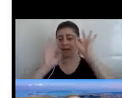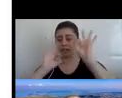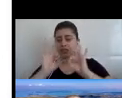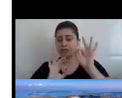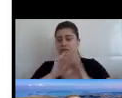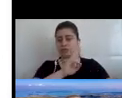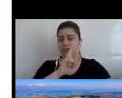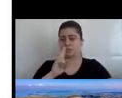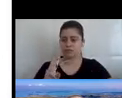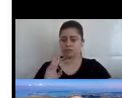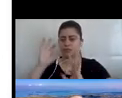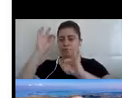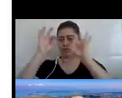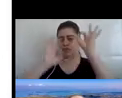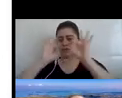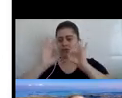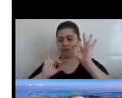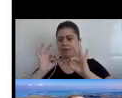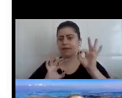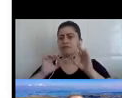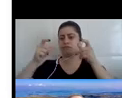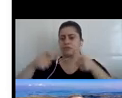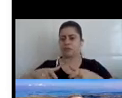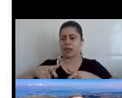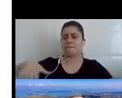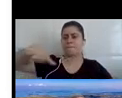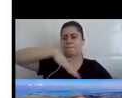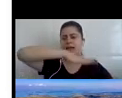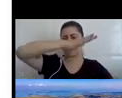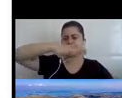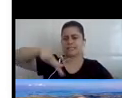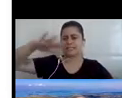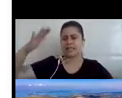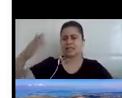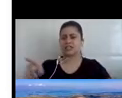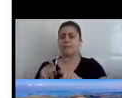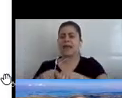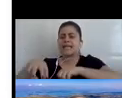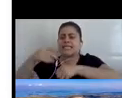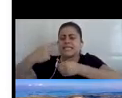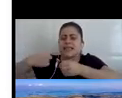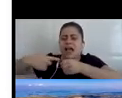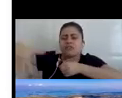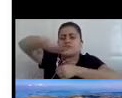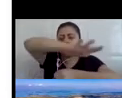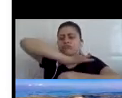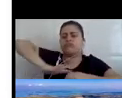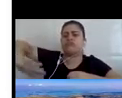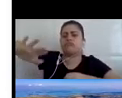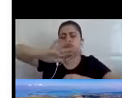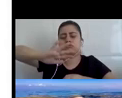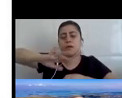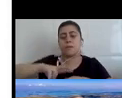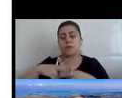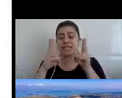urbano, da questão do planejamento do território, da paisagem e o desenho da cidade. Então, é muitas vezes lembrar que dentro desses